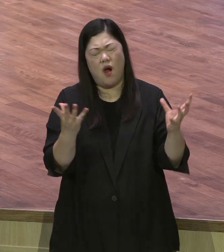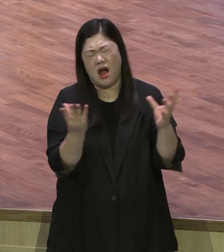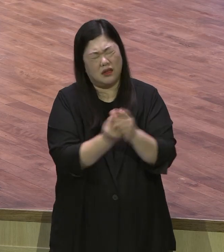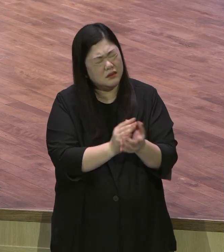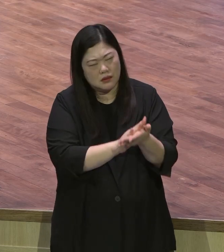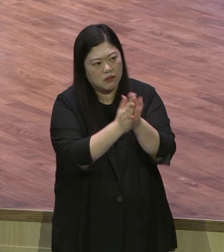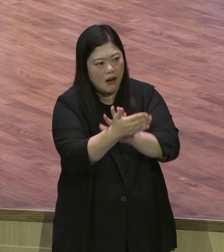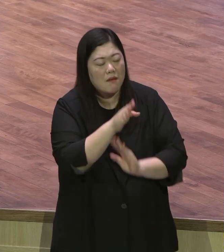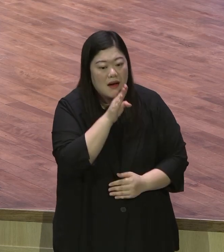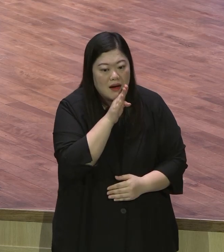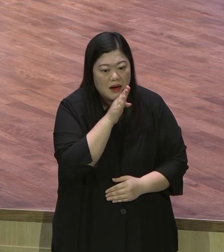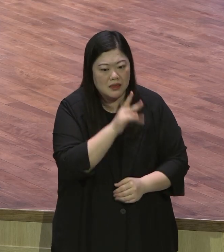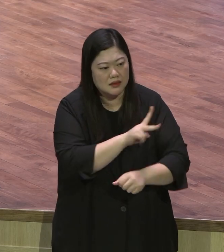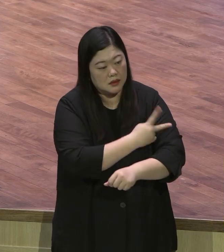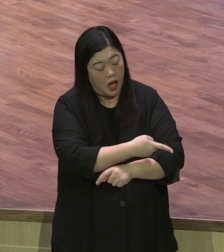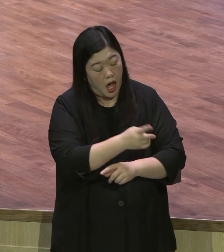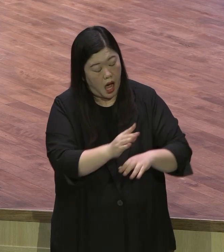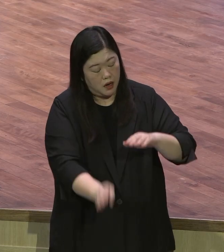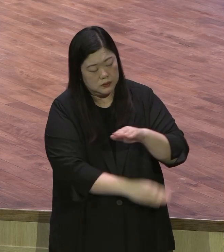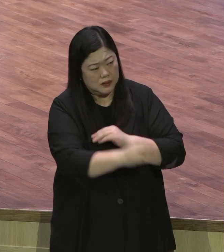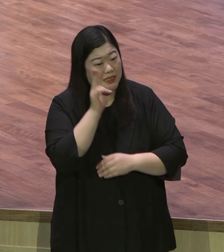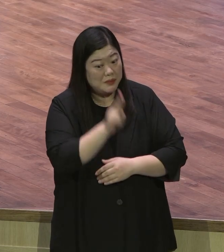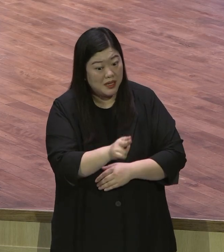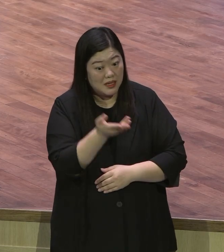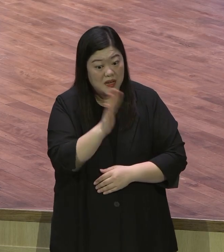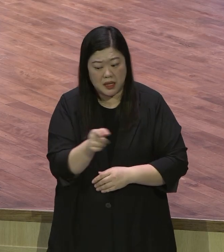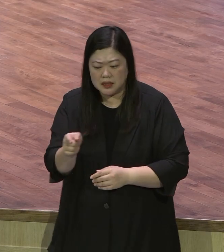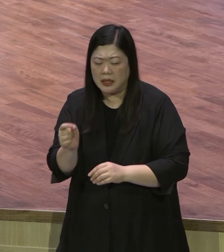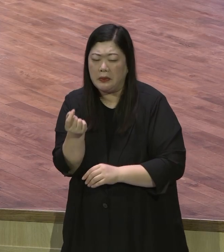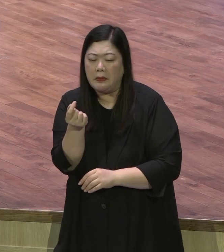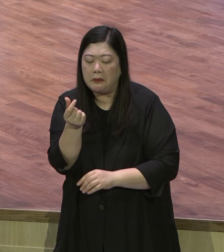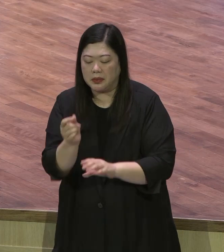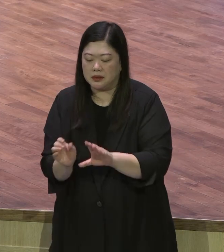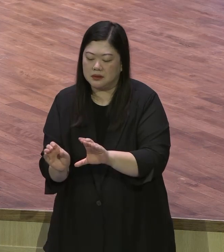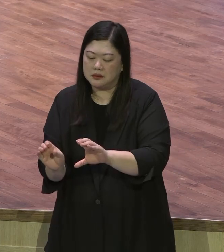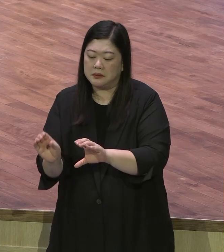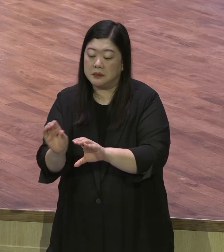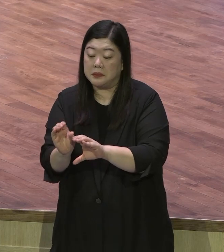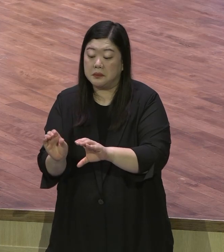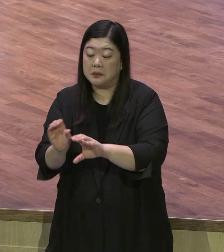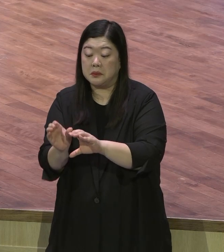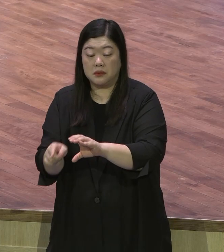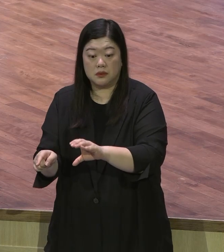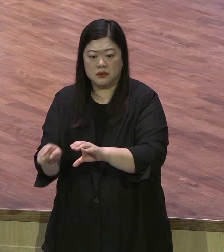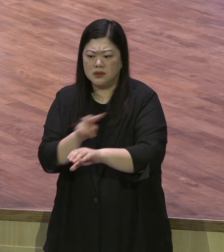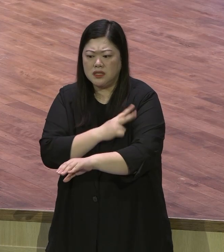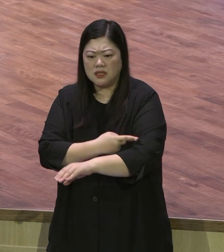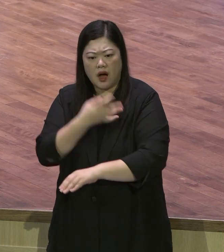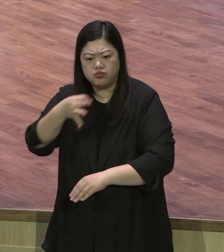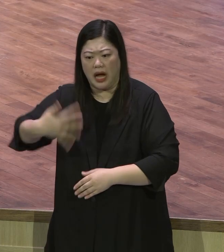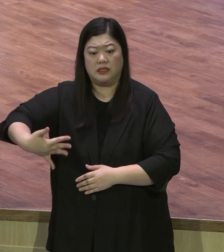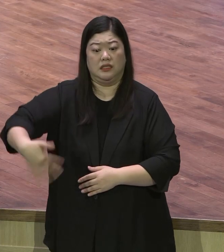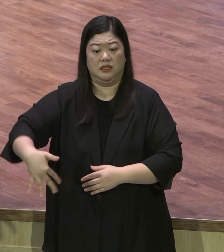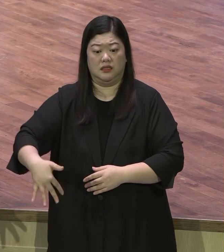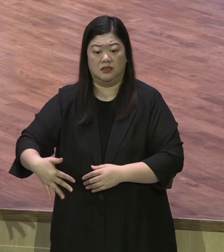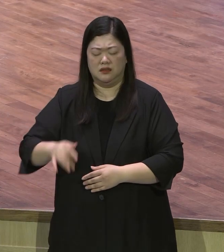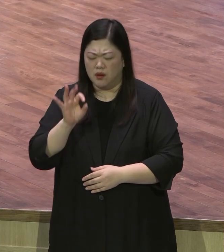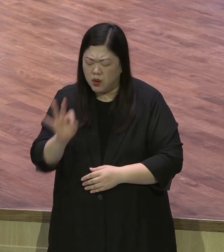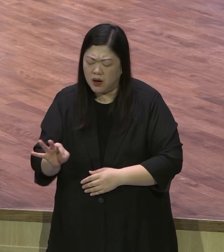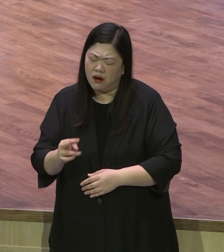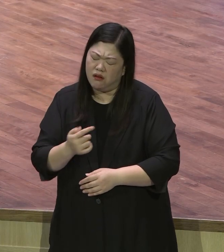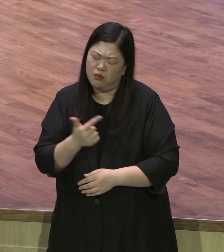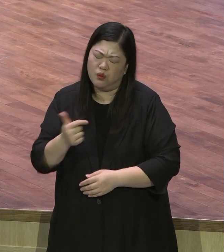이단이래요. 말씀을 가감해버리기 때문에. 1.1핵도 더하고 빼면 천국 못 간다 했어. 자, 신천지나 하나님의 교회 같은